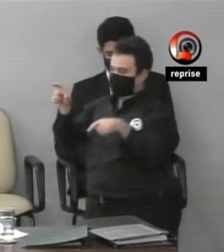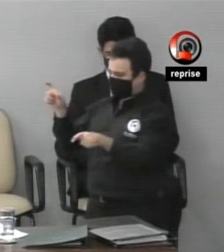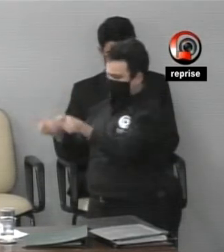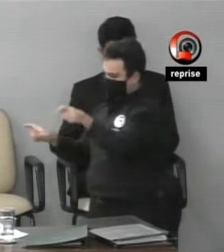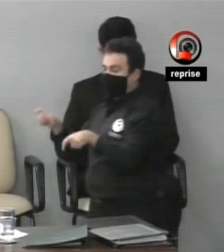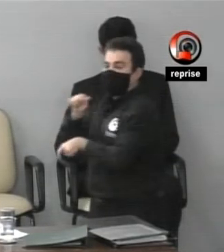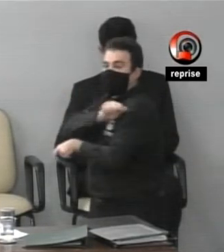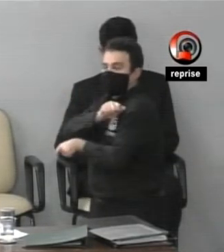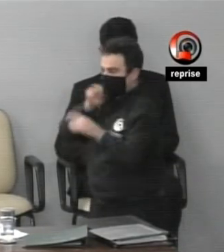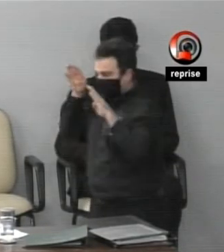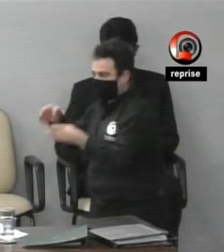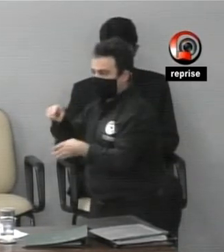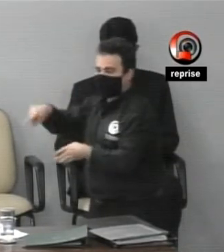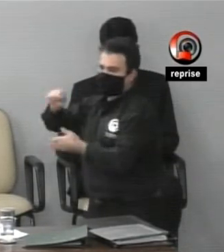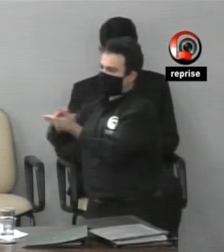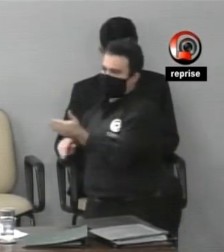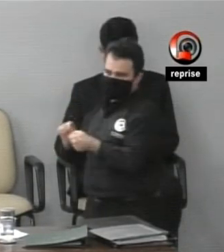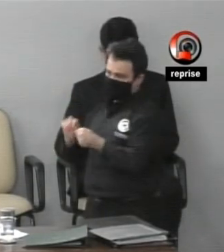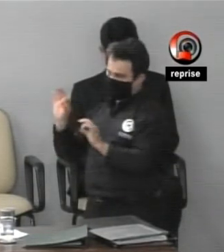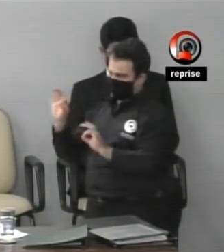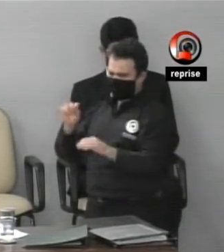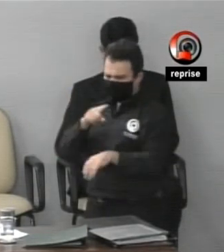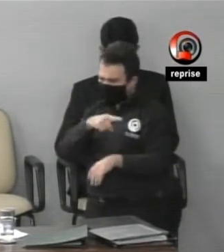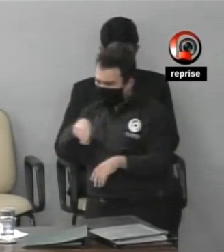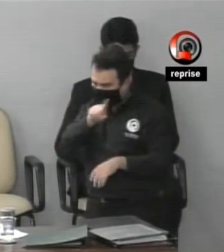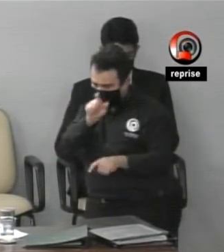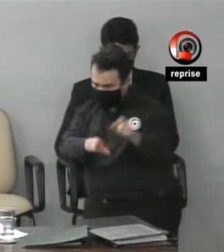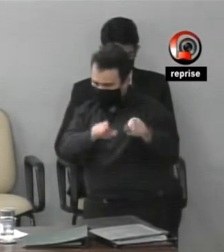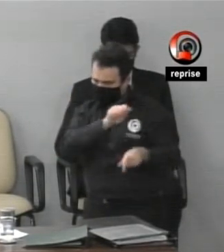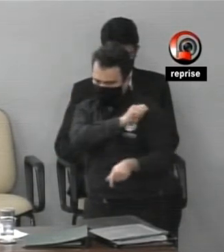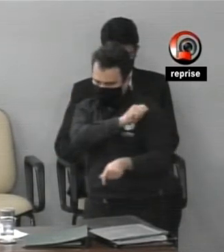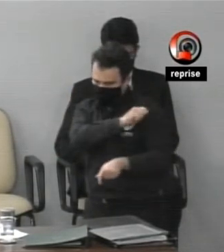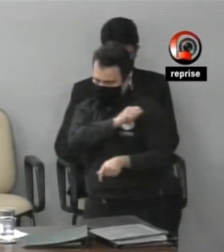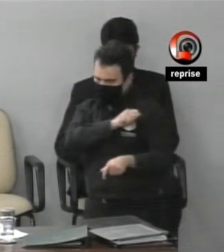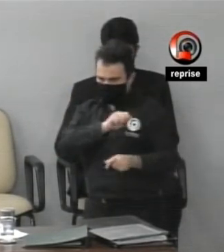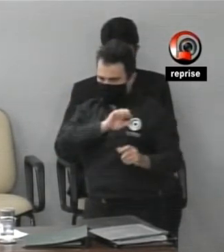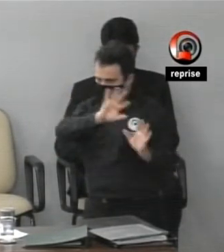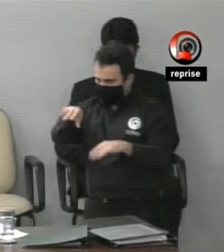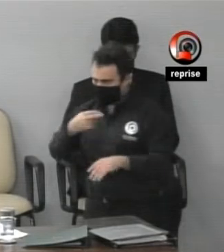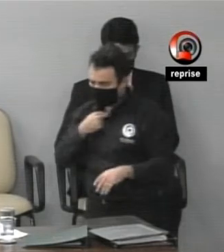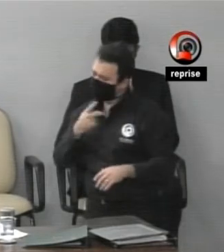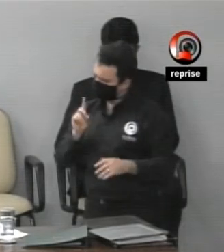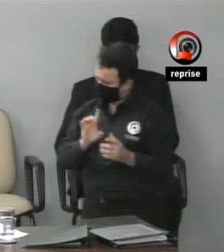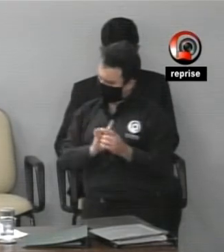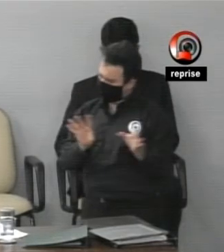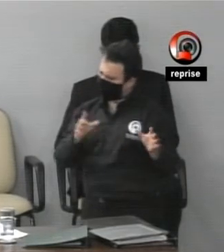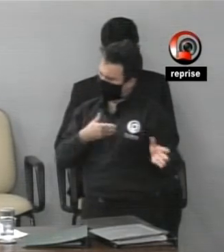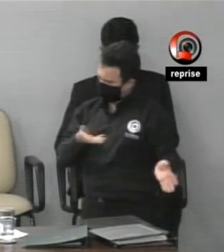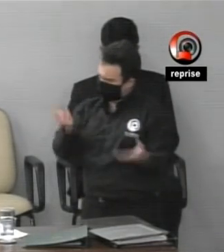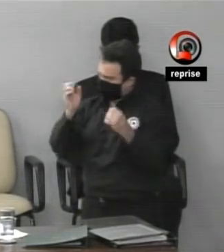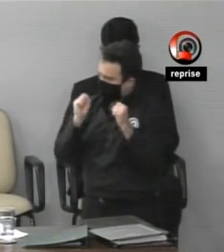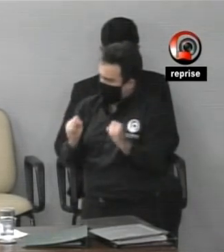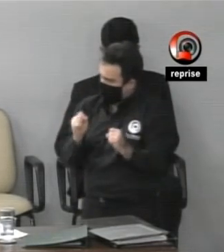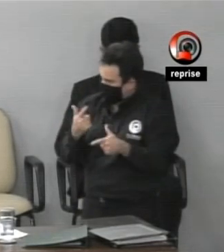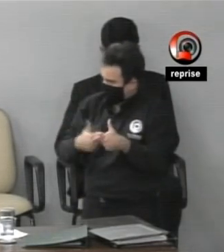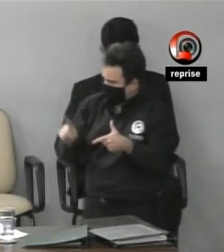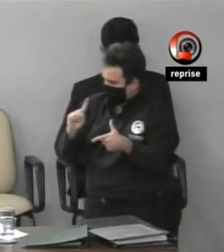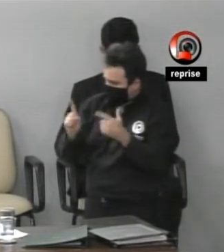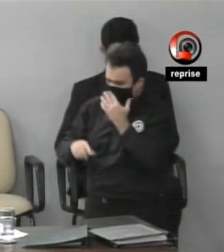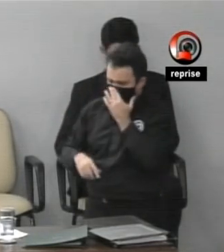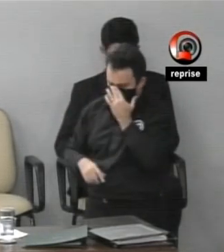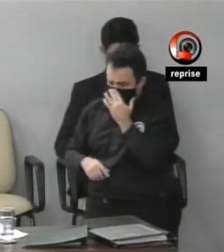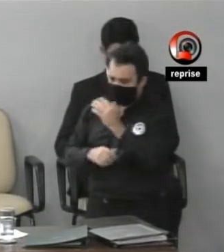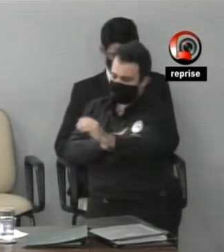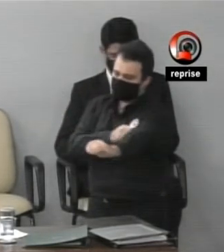ir na escola? Não. Desde que atenda 35% por dia, ou seja, se a gente pegar um número,